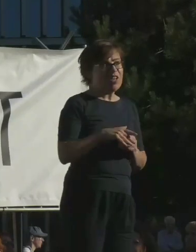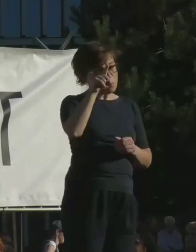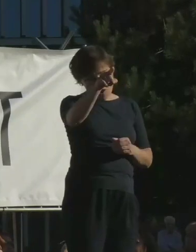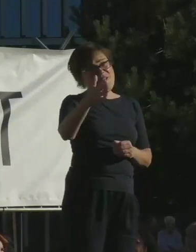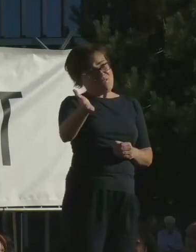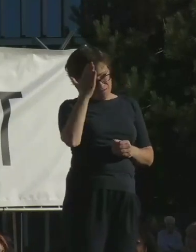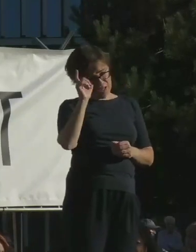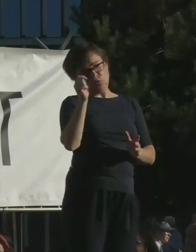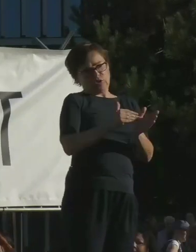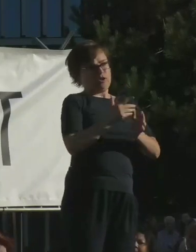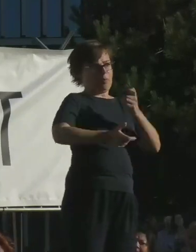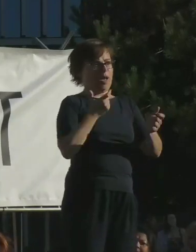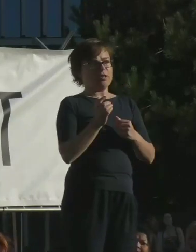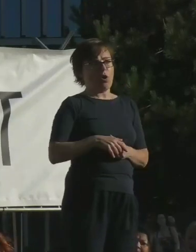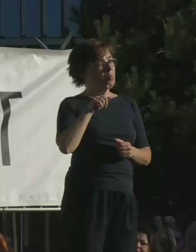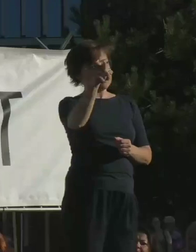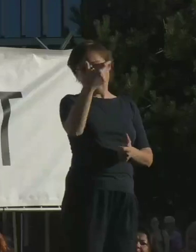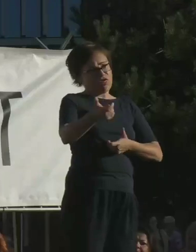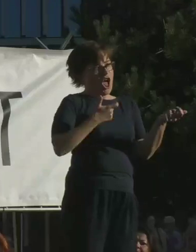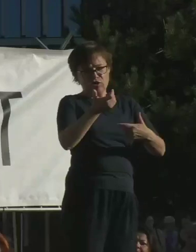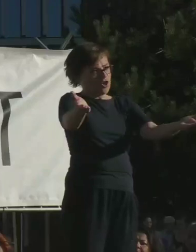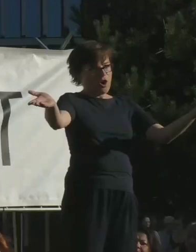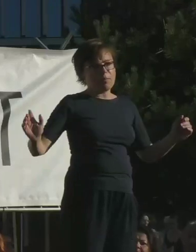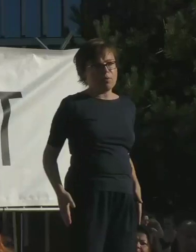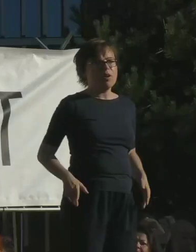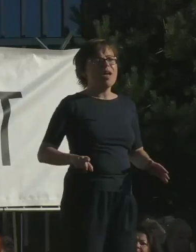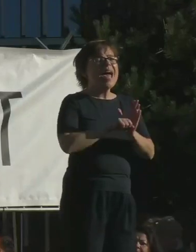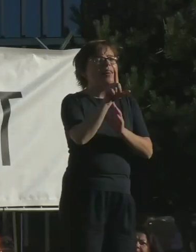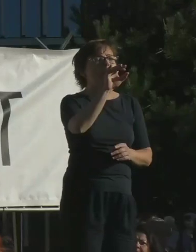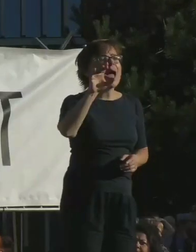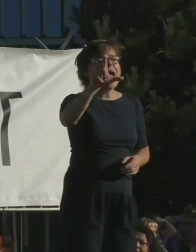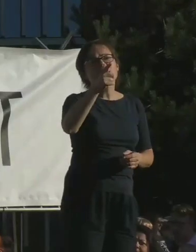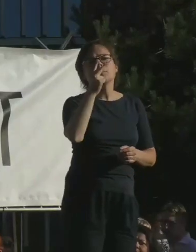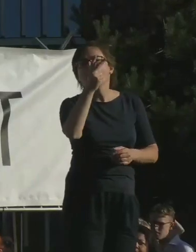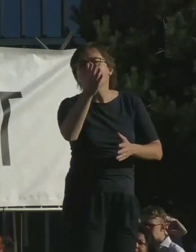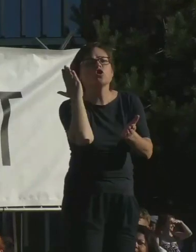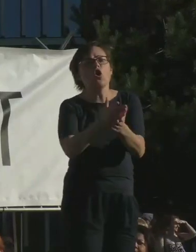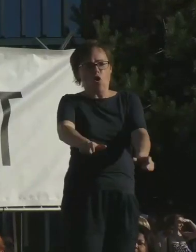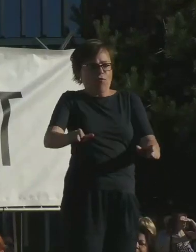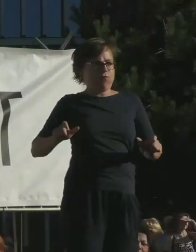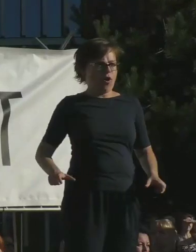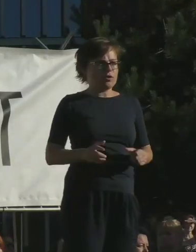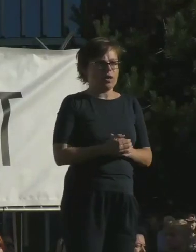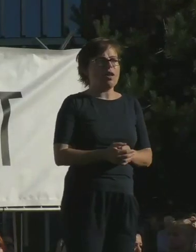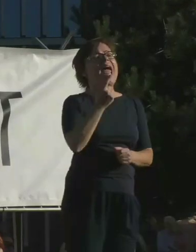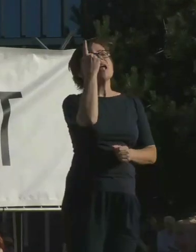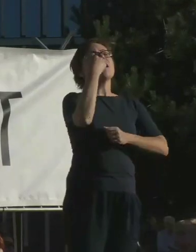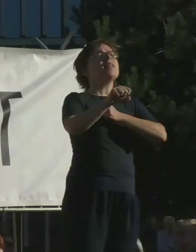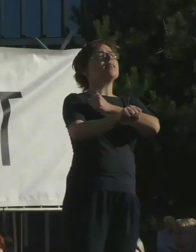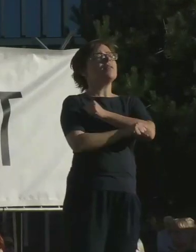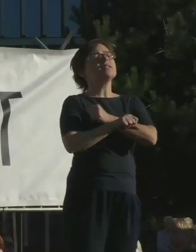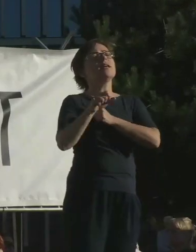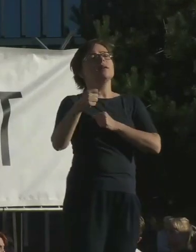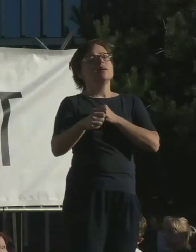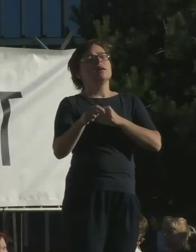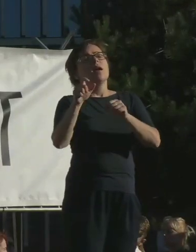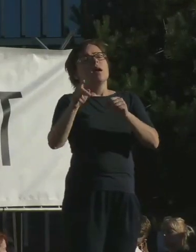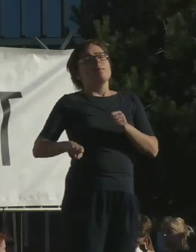co należy zrobić. I nie zrobił pan tego. Dla PSL-u liczą się wyłącznie stołki. Jeden wiceminister za jeden